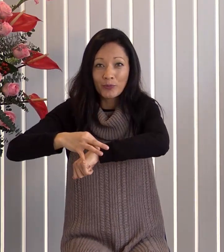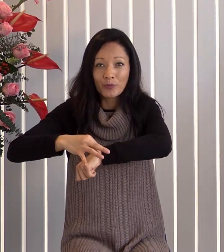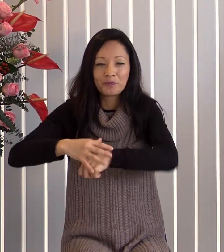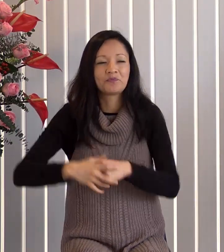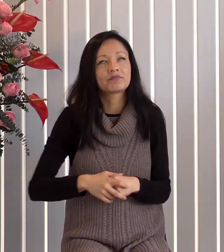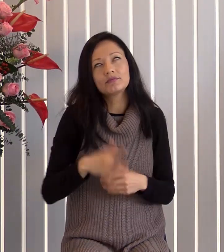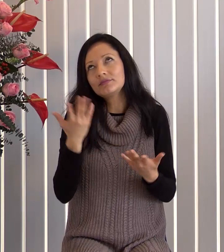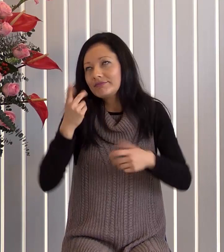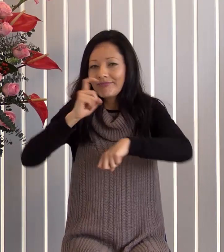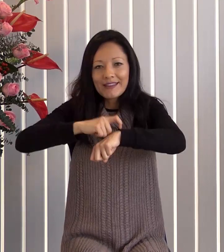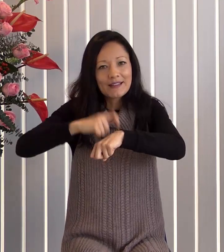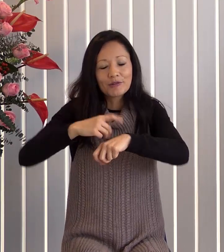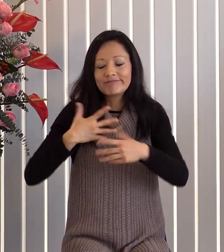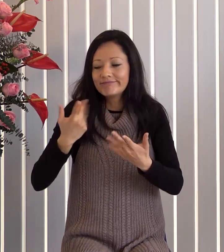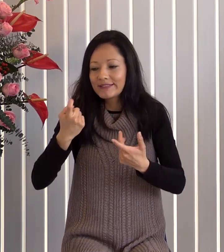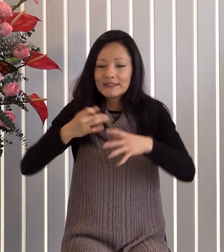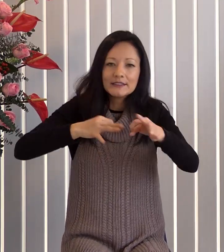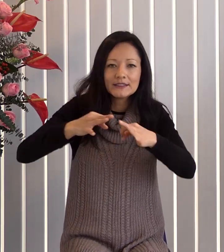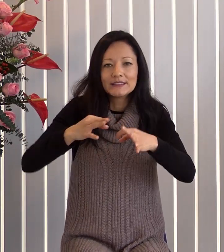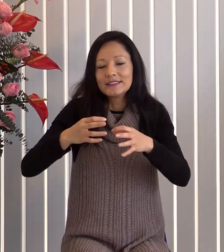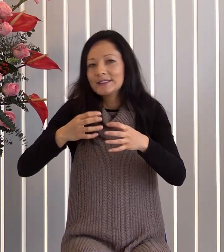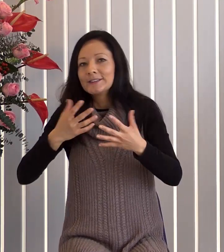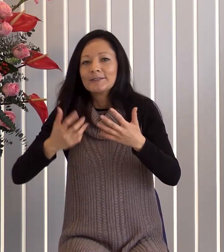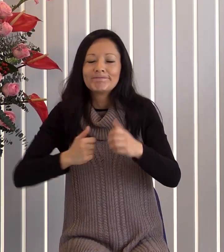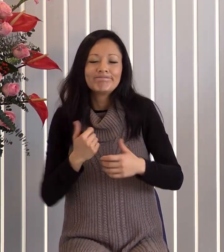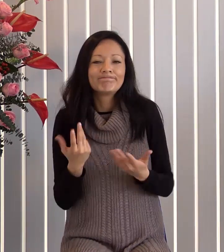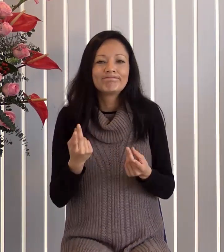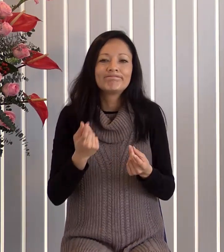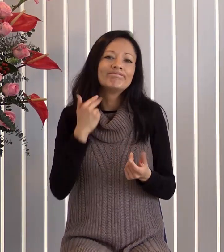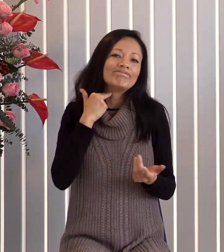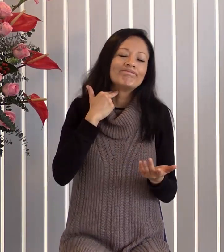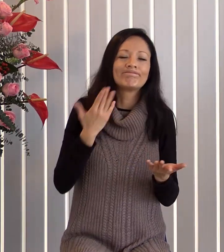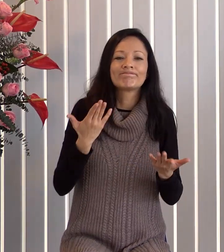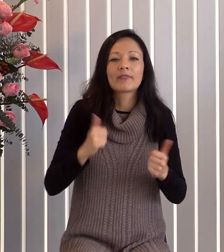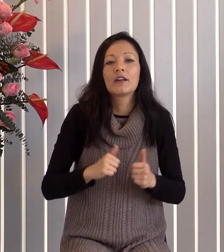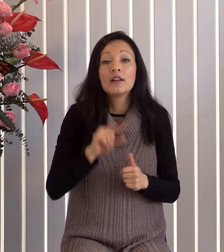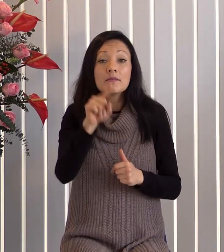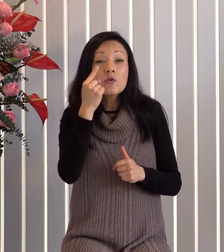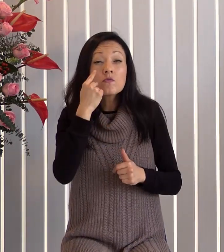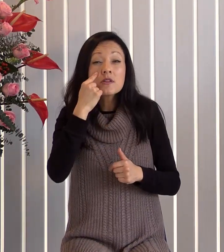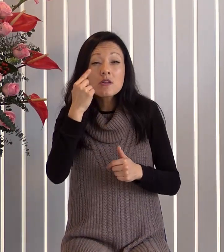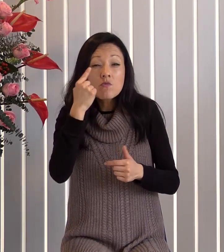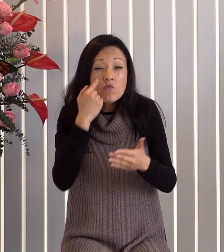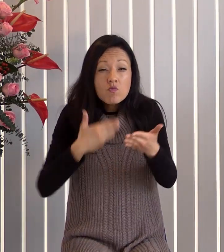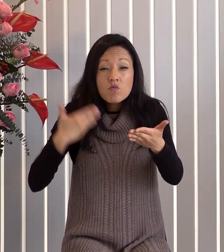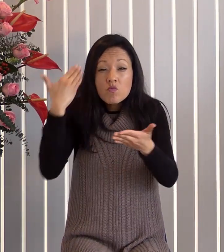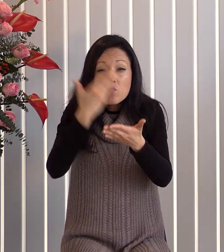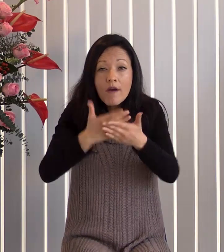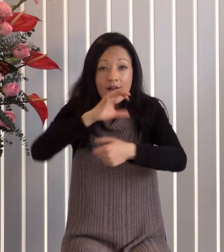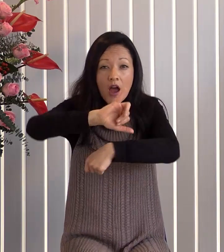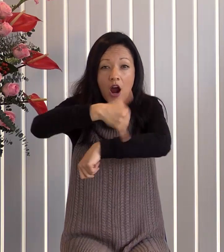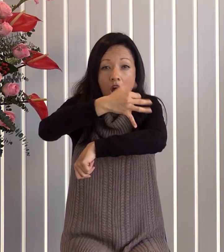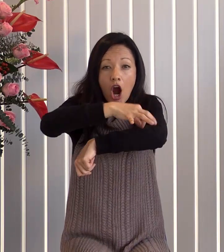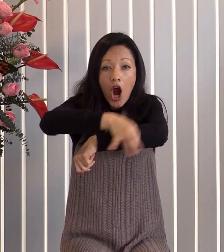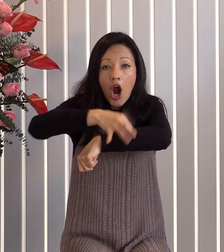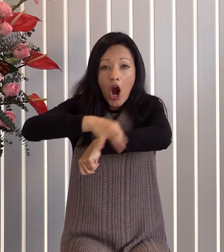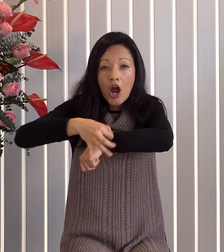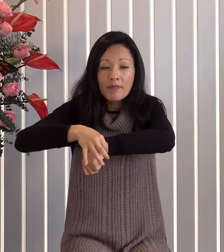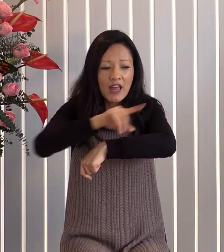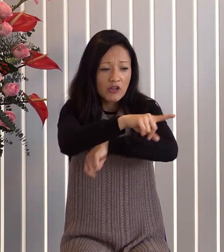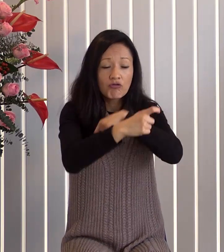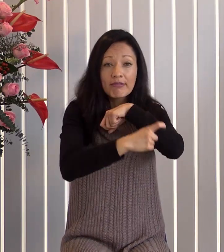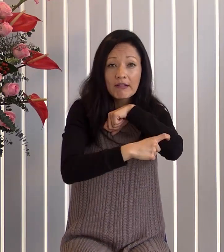quería leerles algo de Job. Pero fíjese cómo es la prueba de Job o la tentación de